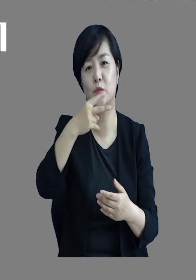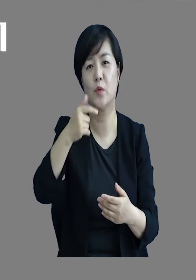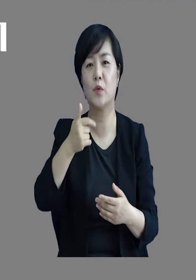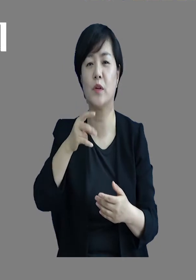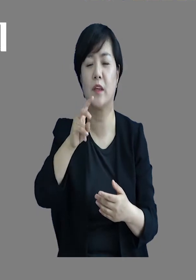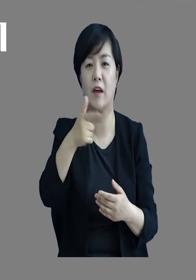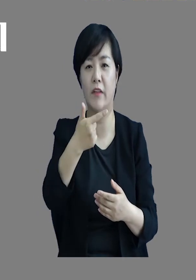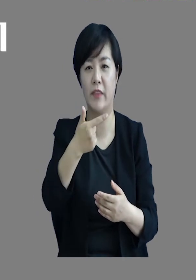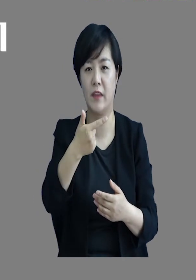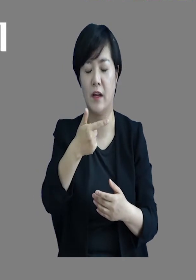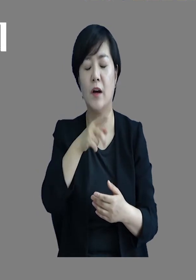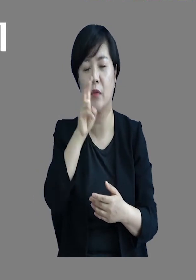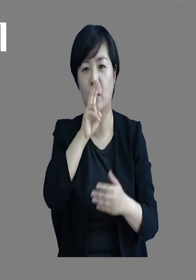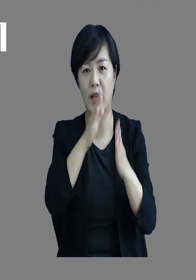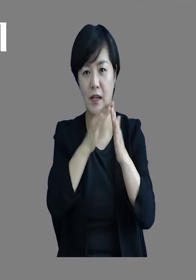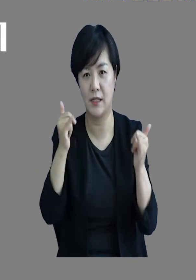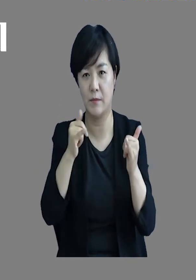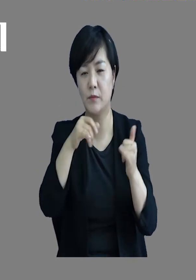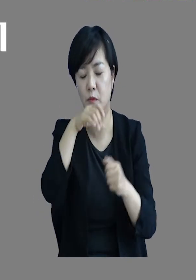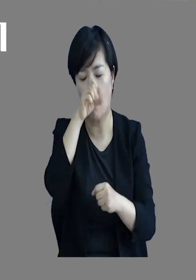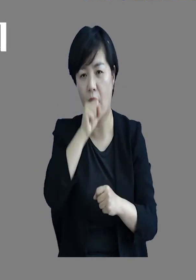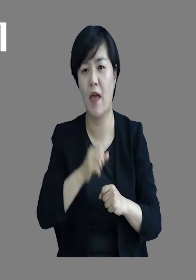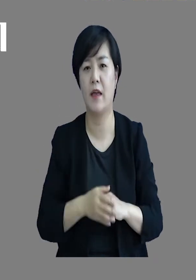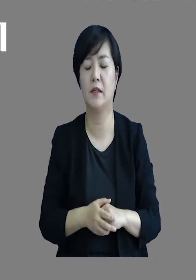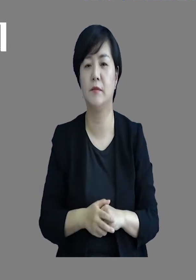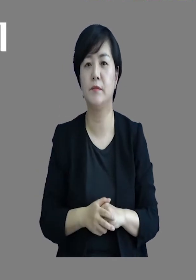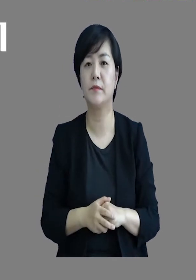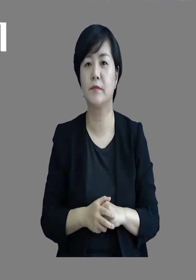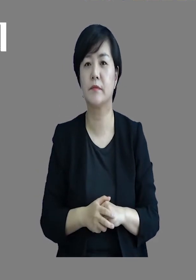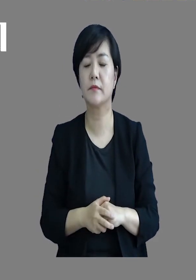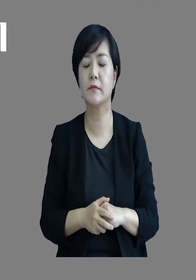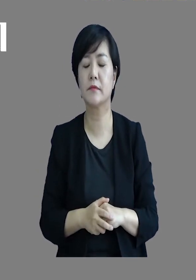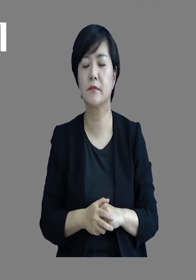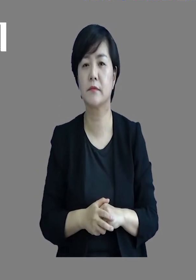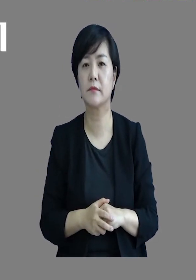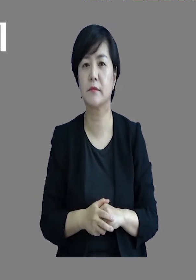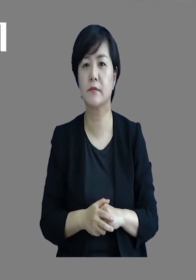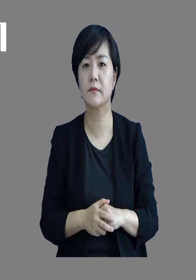윤도현 밴드의 흰수염 고래를 좋아합니다.